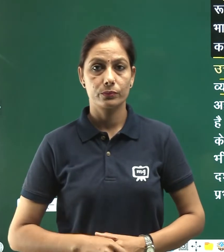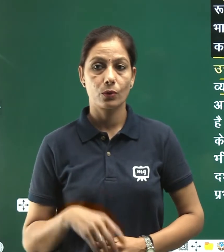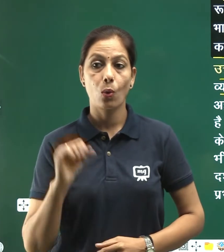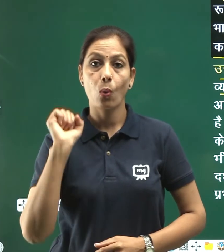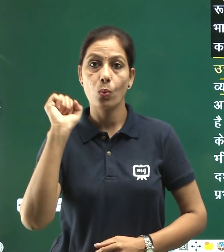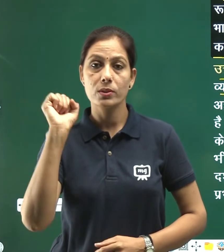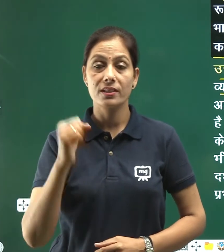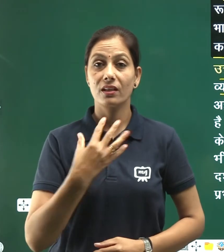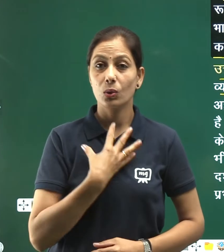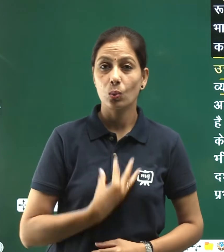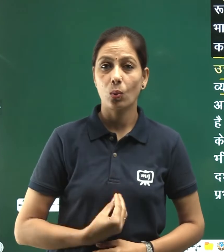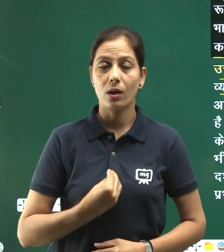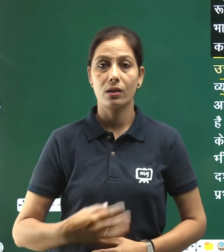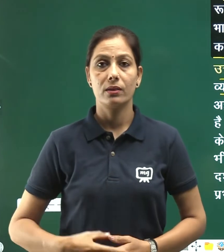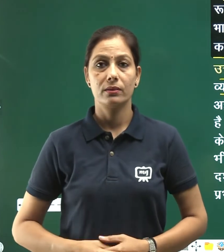उसकी पीड़ा का